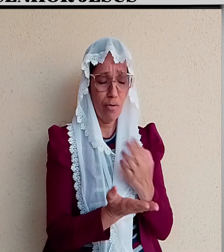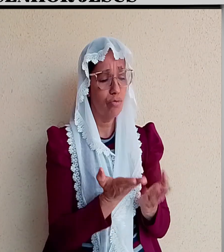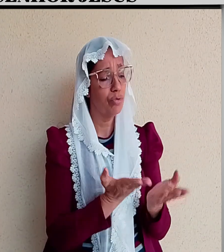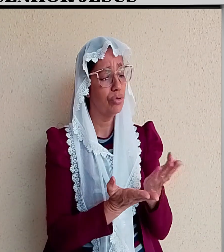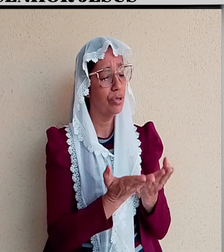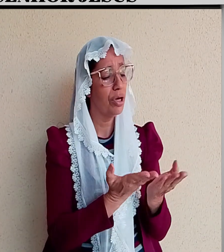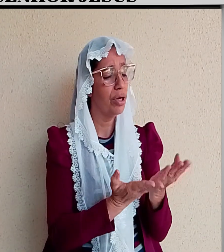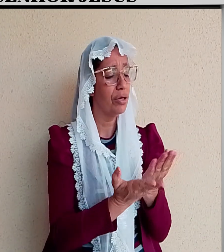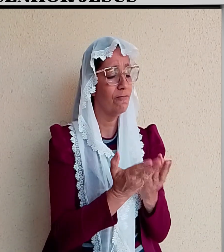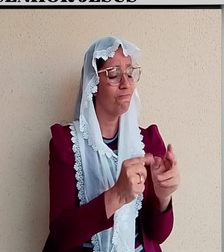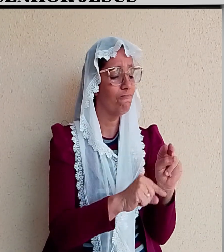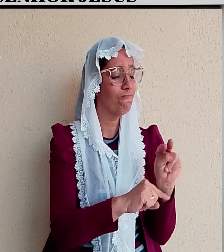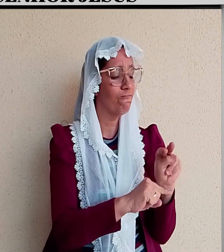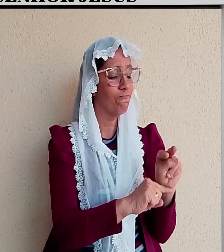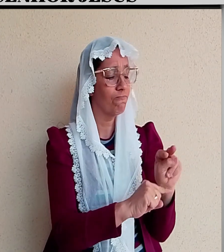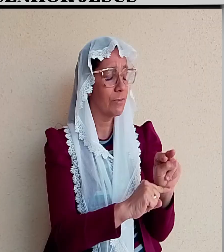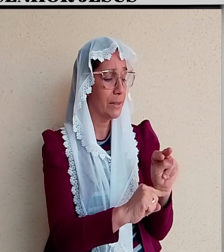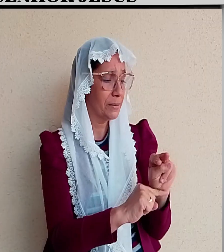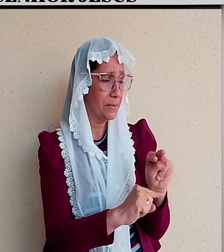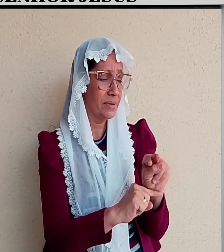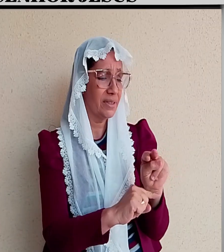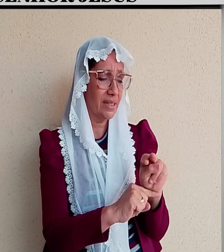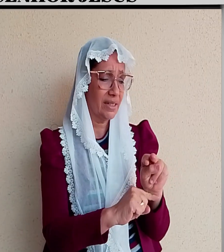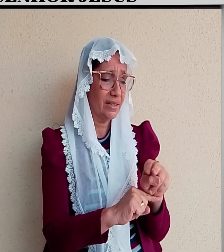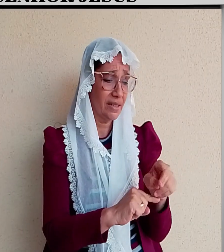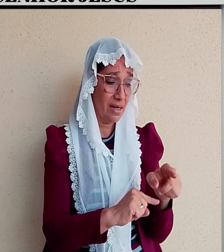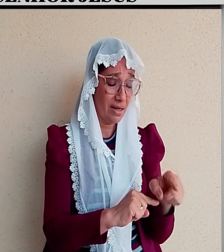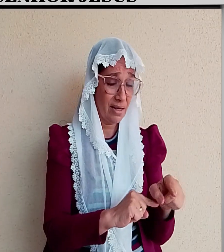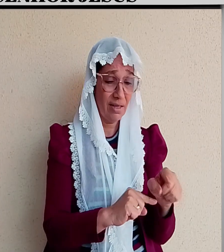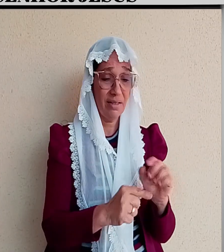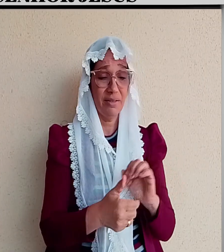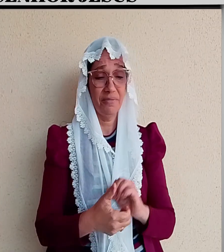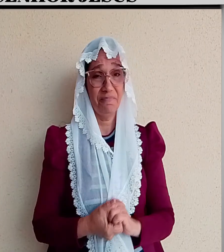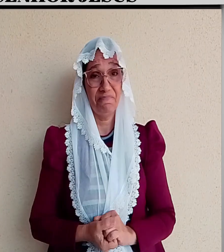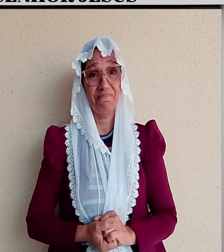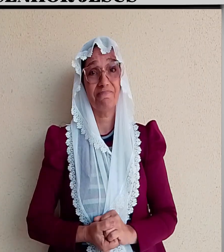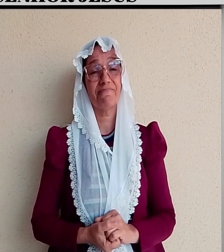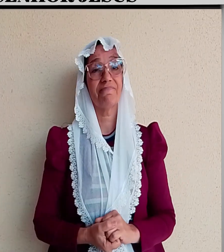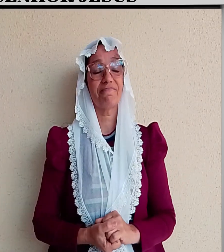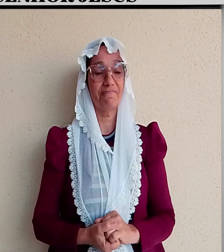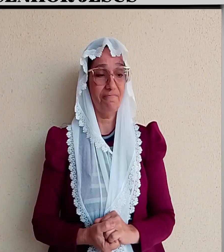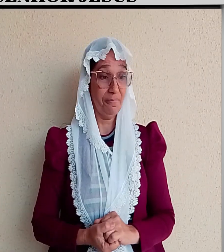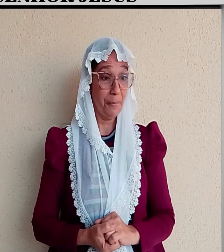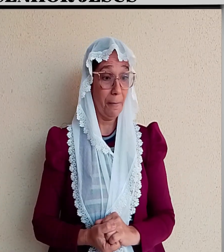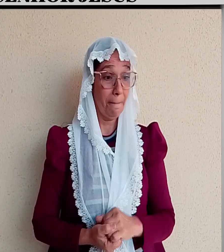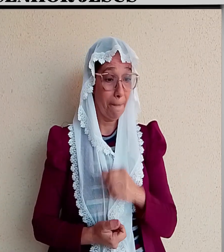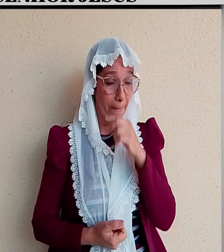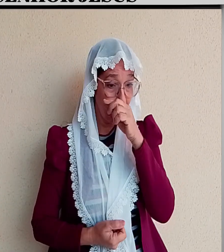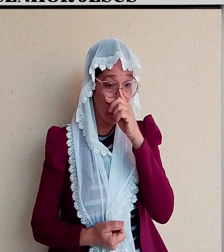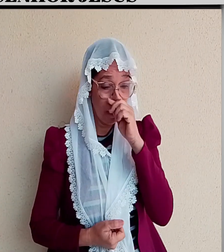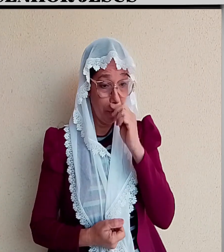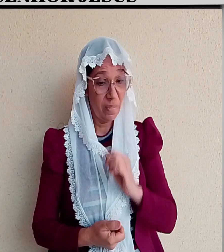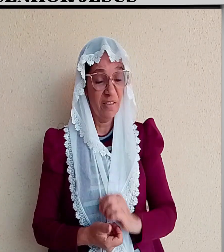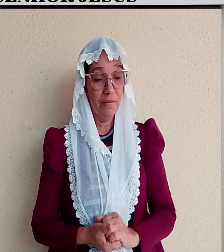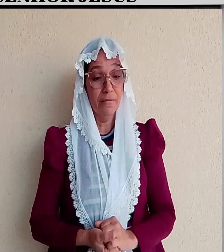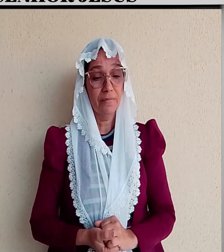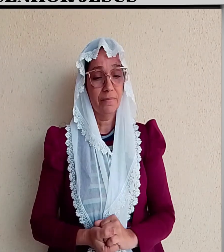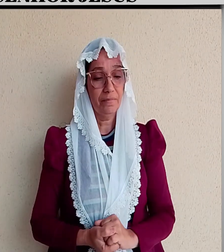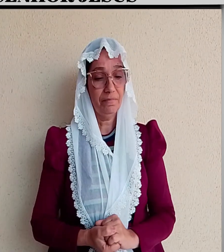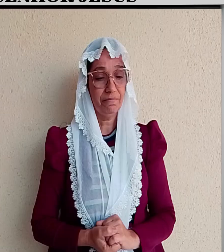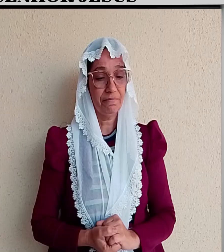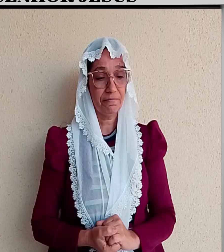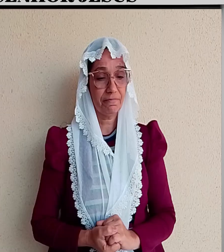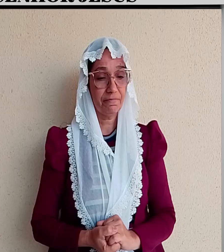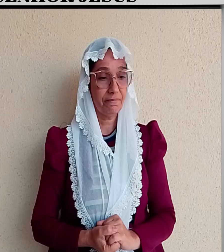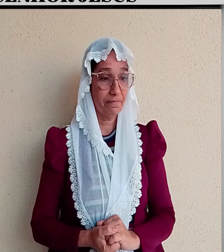ficou, aleluia, dependendo da respiração do médico, aleluia, ficou dependendo da respiração do aparelho, aleluia,